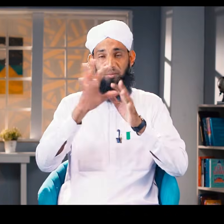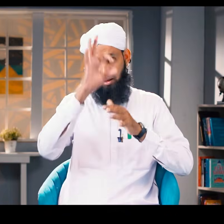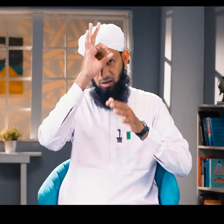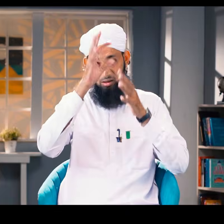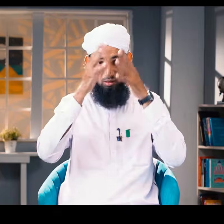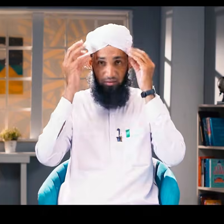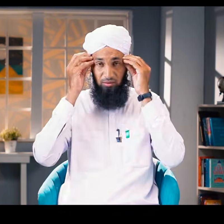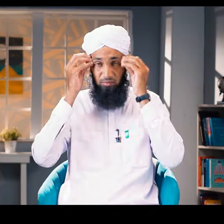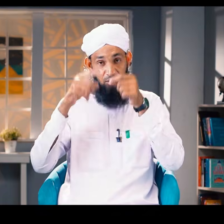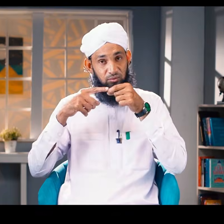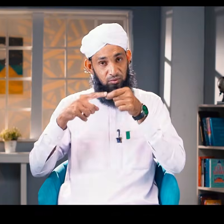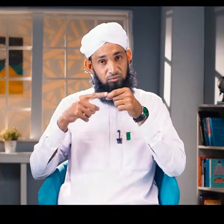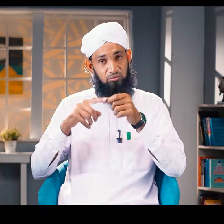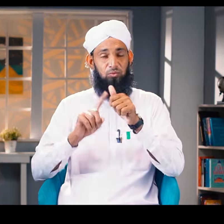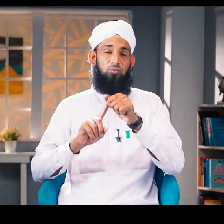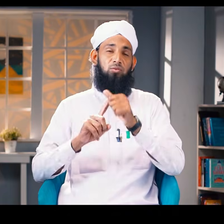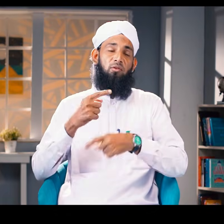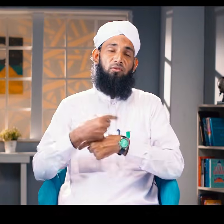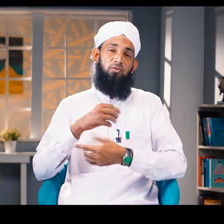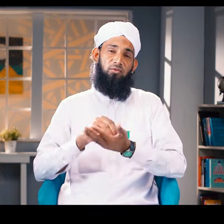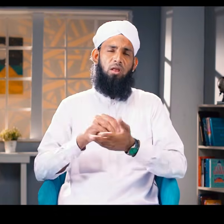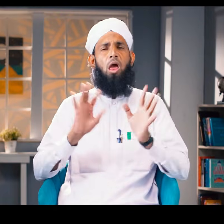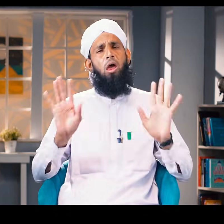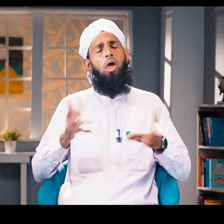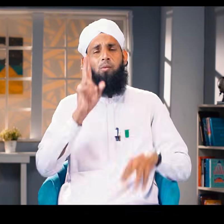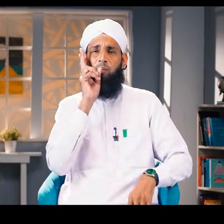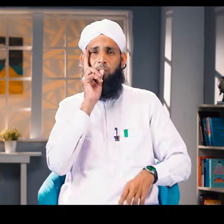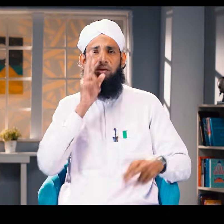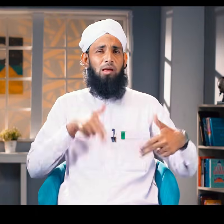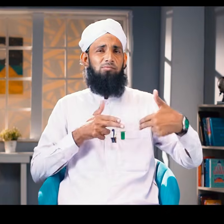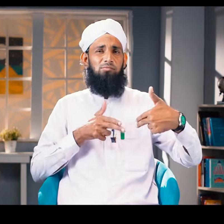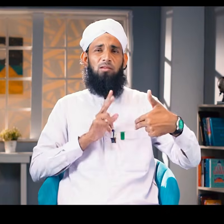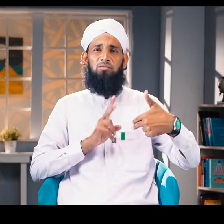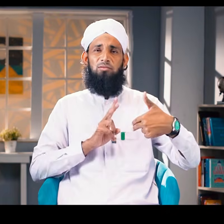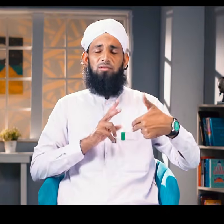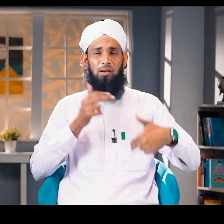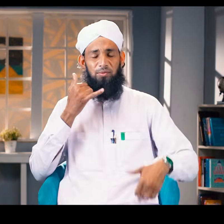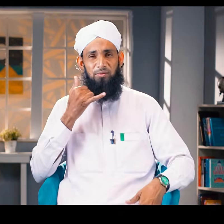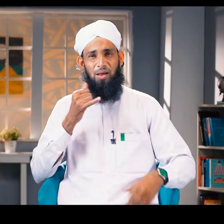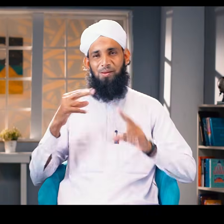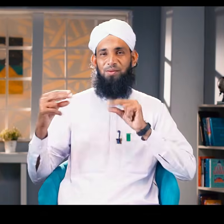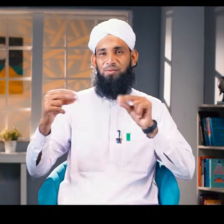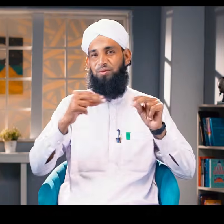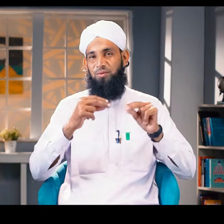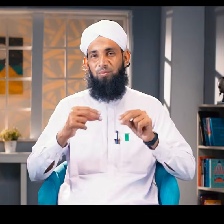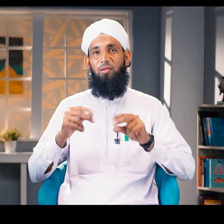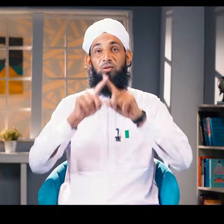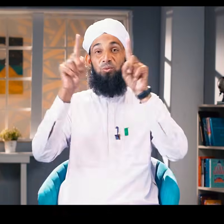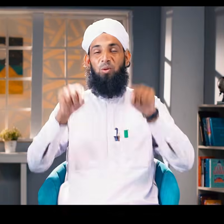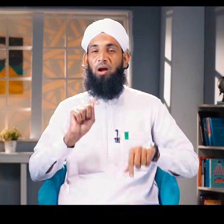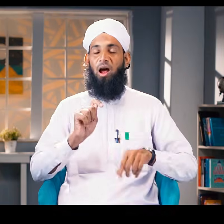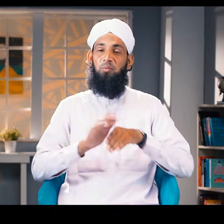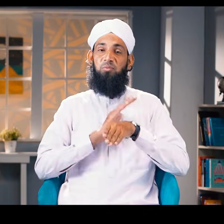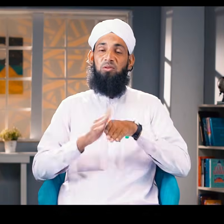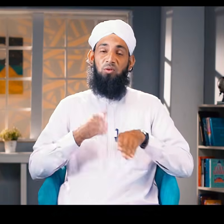تسلیم کرے، ہمیں سستی ہو رہی ہے مجبوری ہے، یا فون پہ لگے ہوئے یہ مجبوری ہے، یا باتوں میں لگے ہوئے، یا